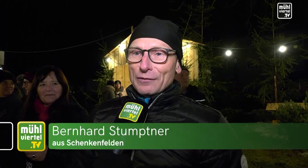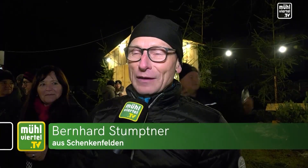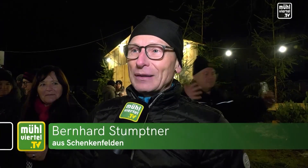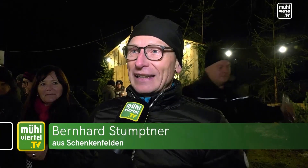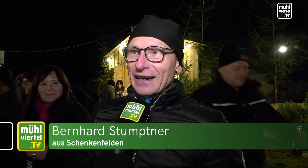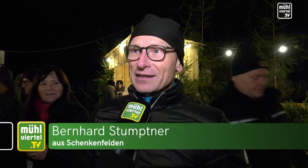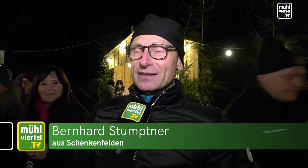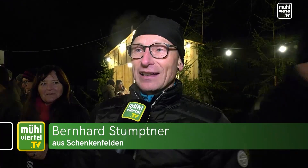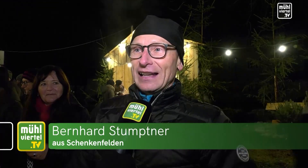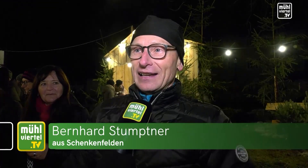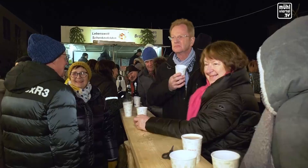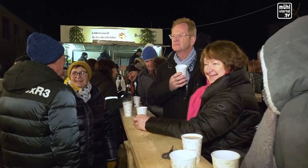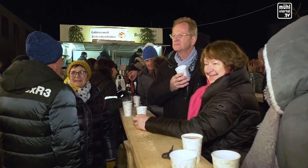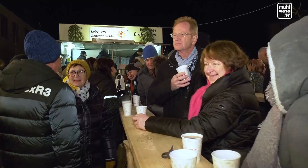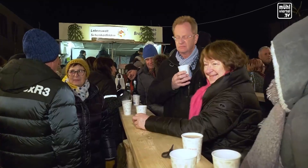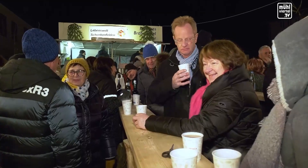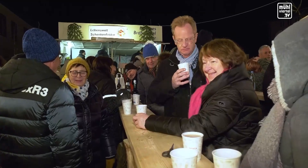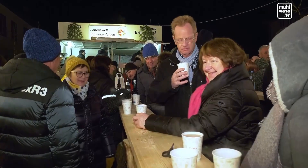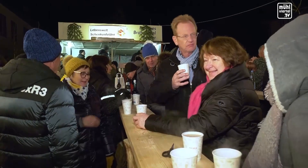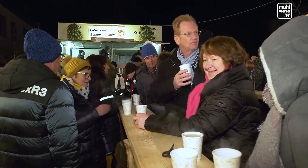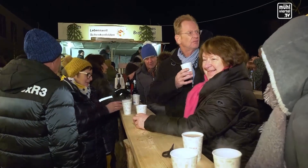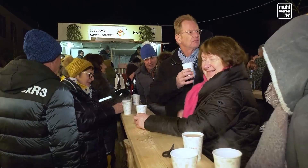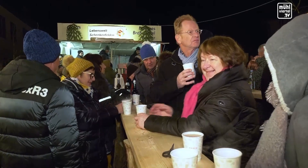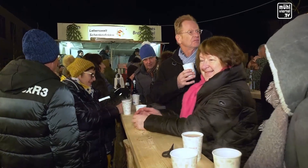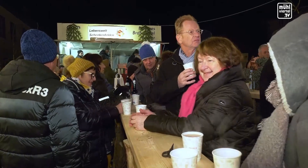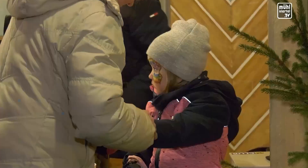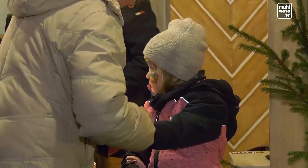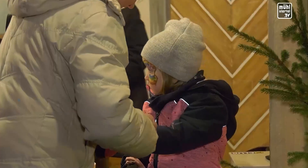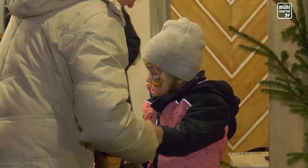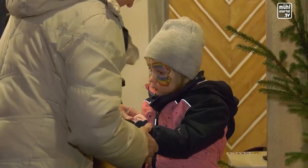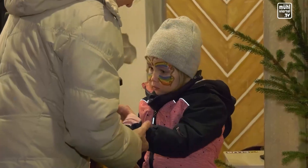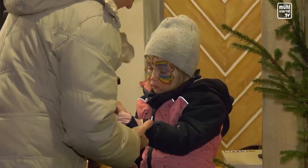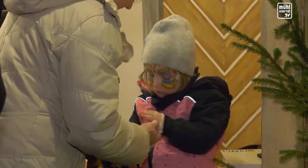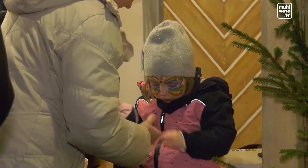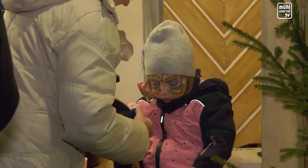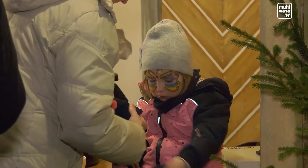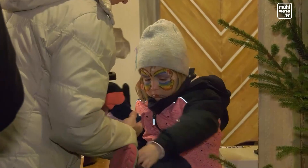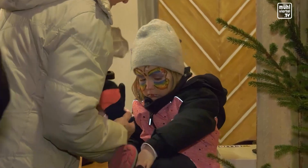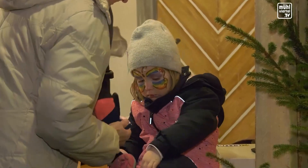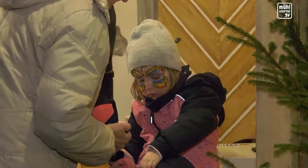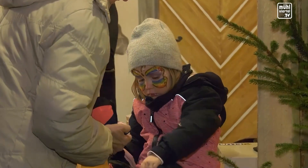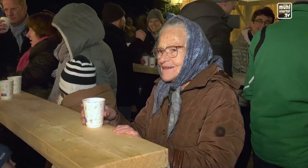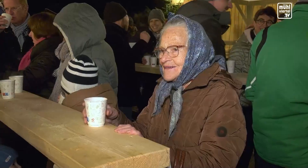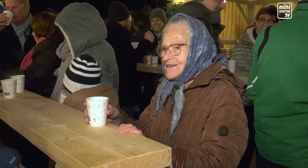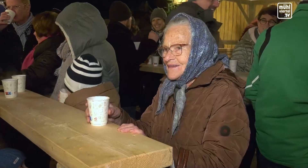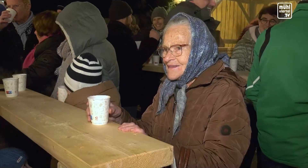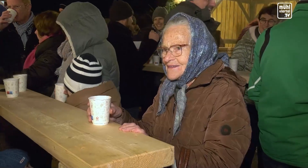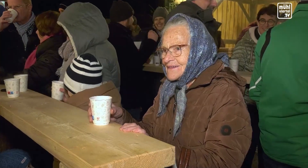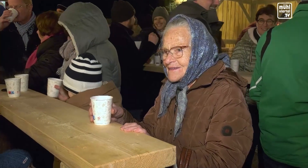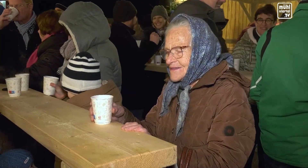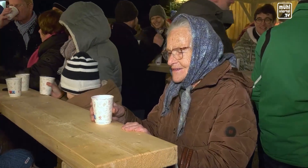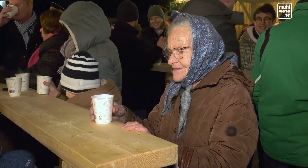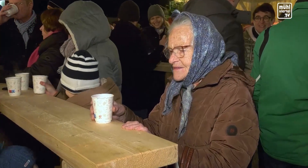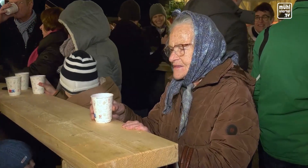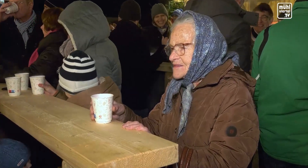ein familiäres Highlight. Da schaut man einfach, dass man ja, so harmonisch wie möglich das in der